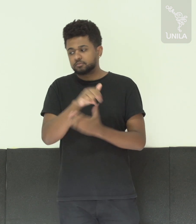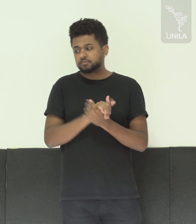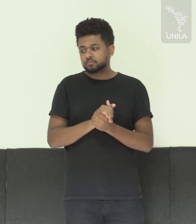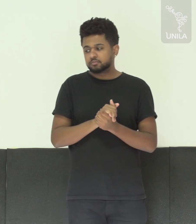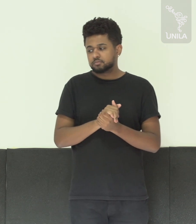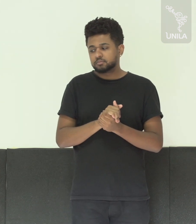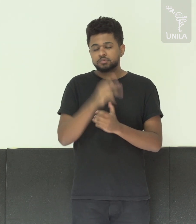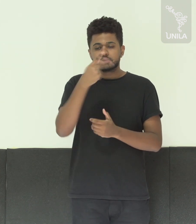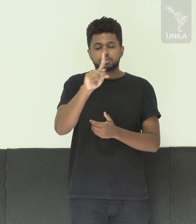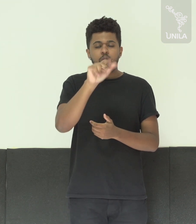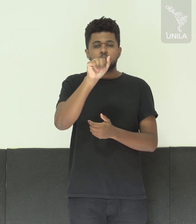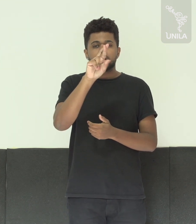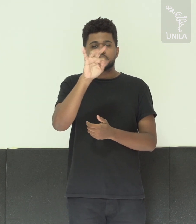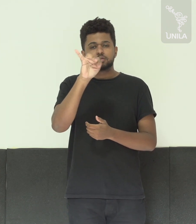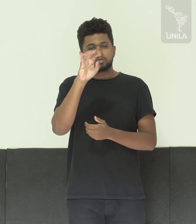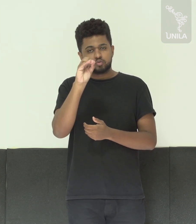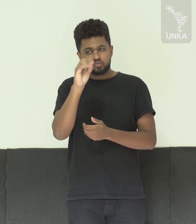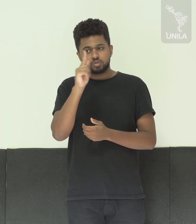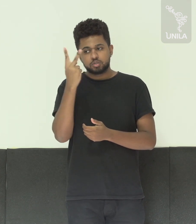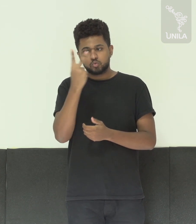13.146/2015, em seu artigo 2º.